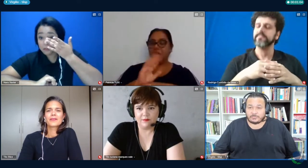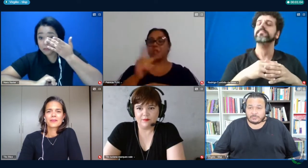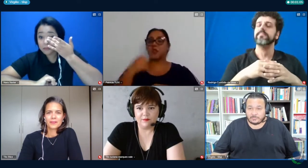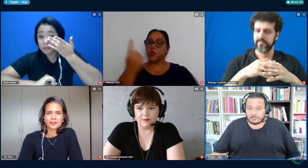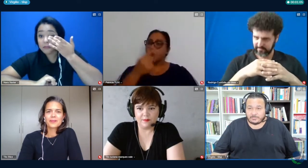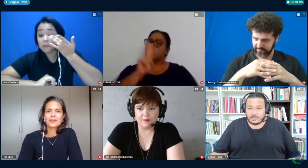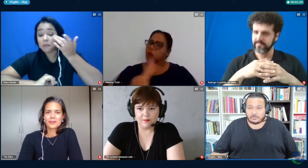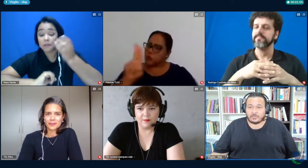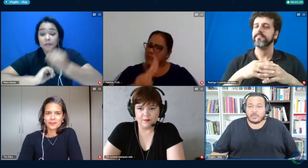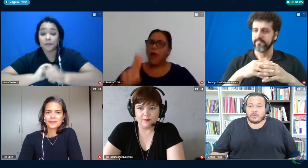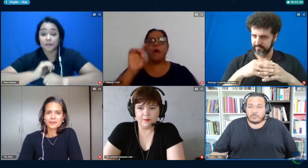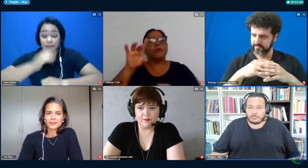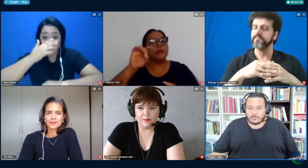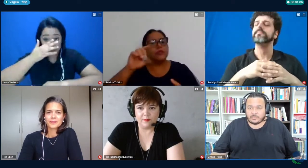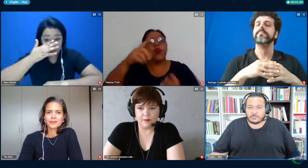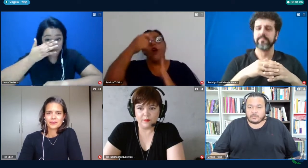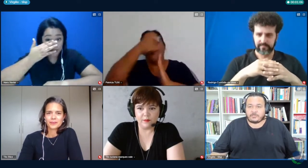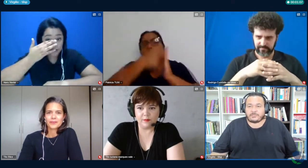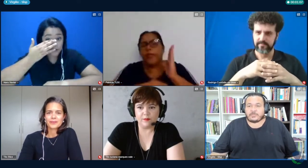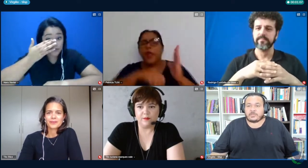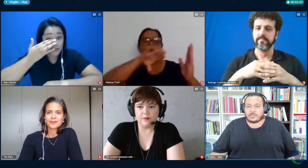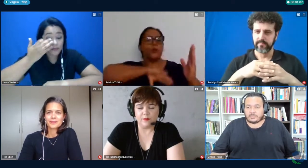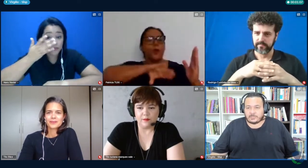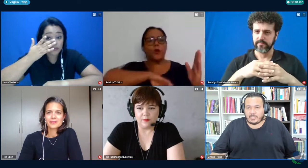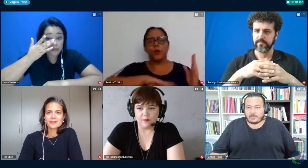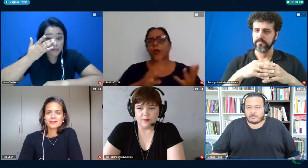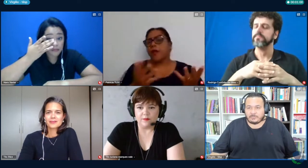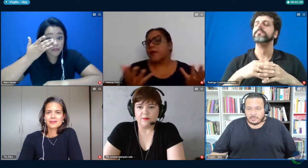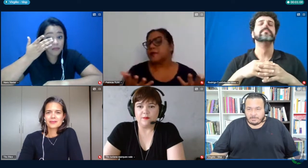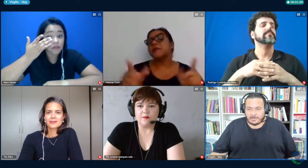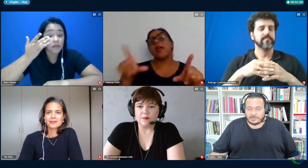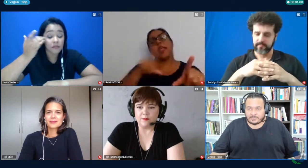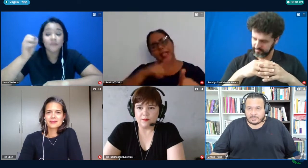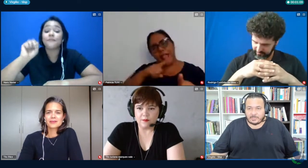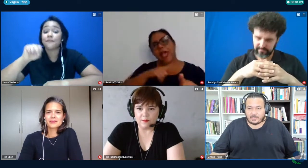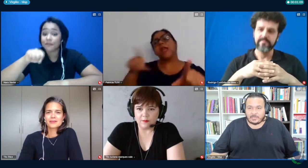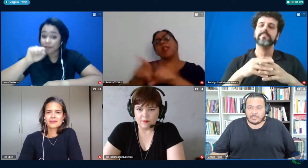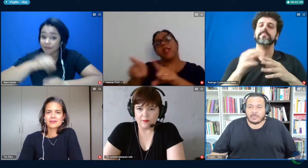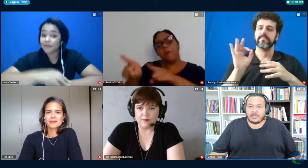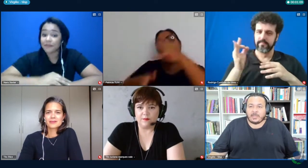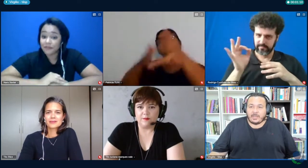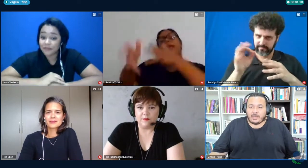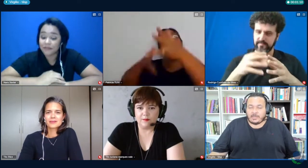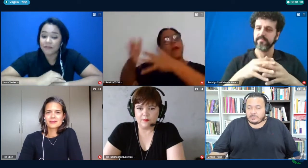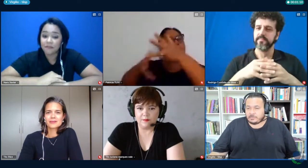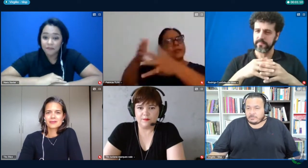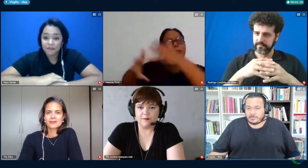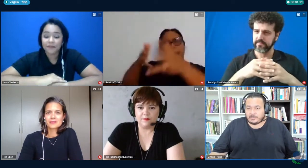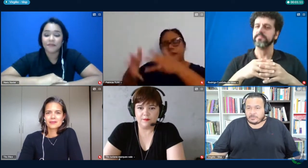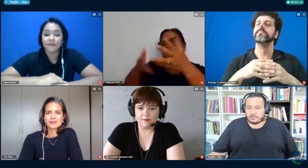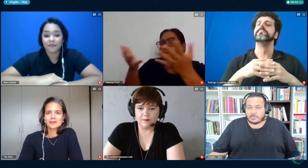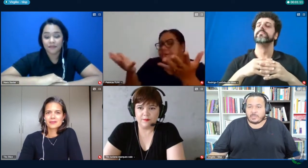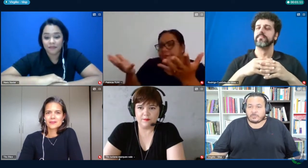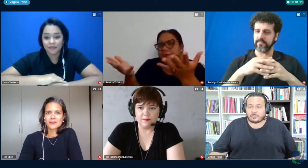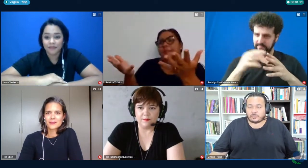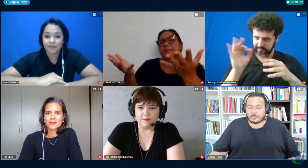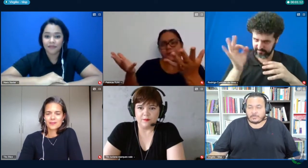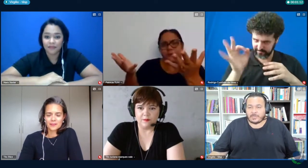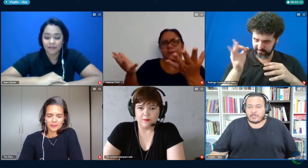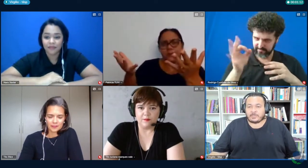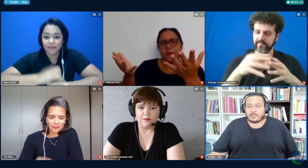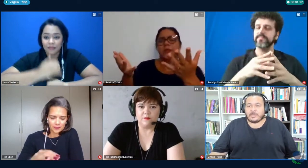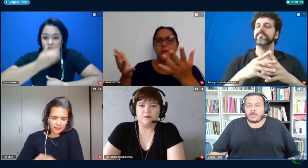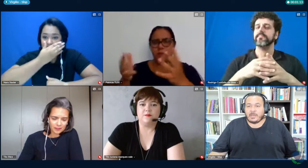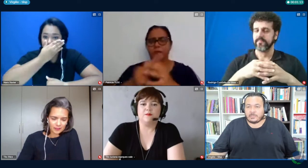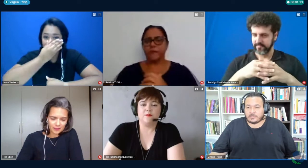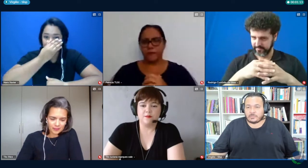Rosso, de fato, o vídeo que foi utilizado da palestra dele. É, a gente não precisa usar